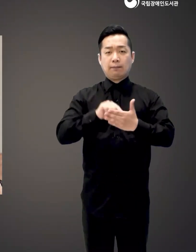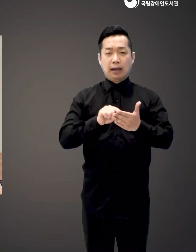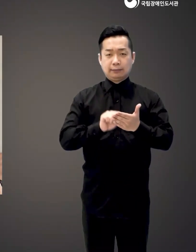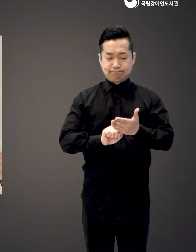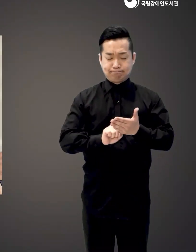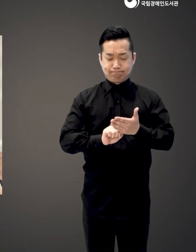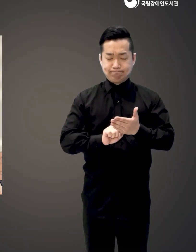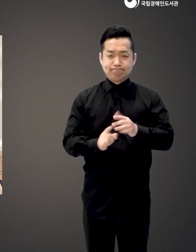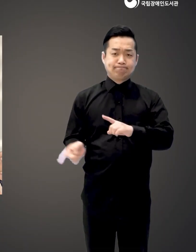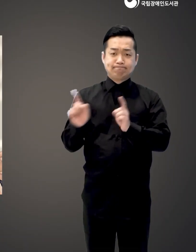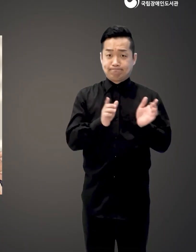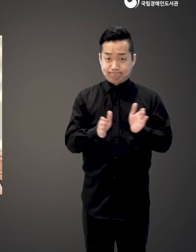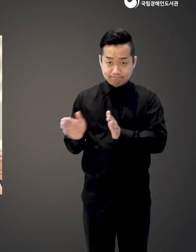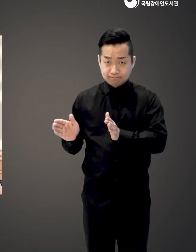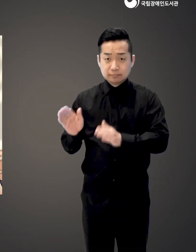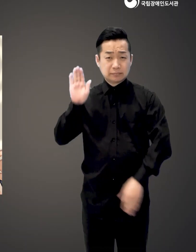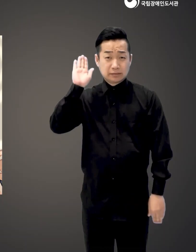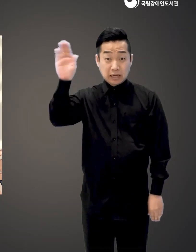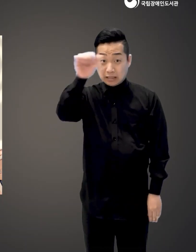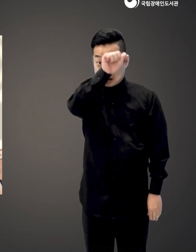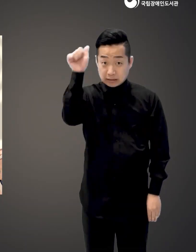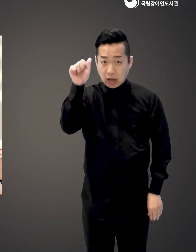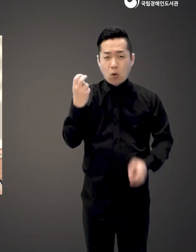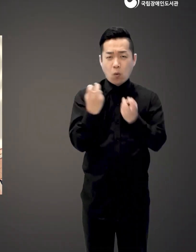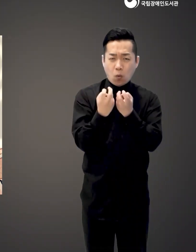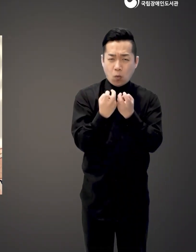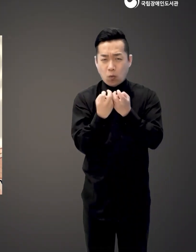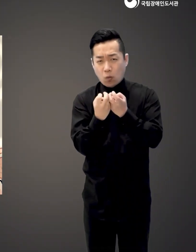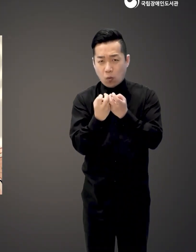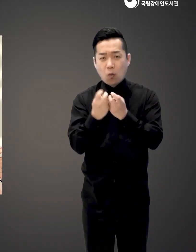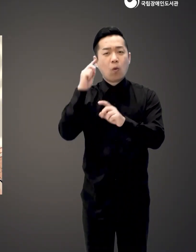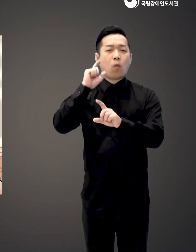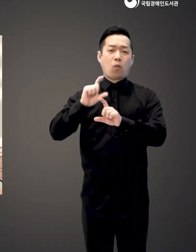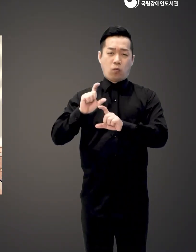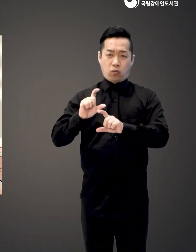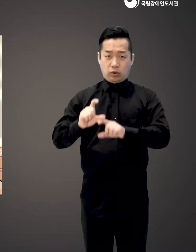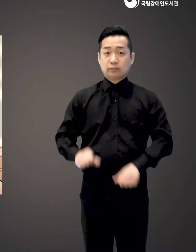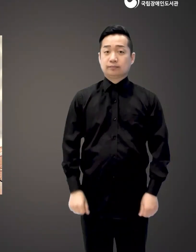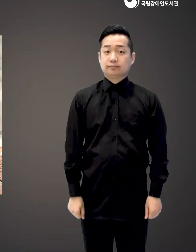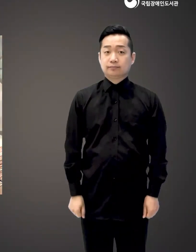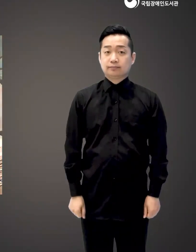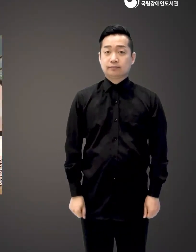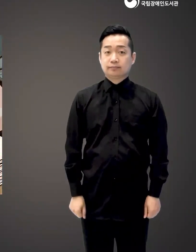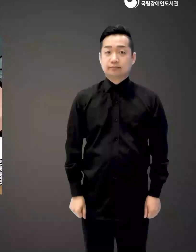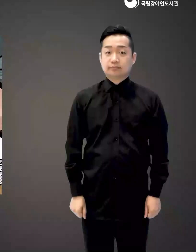마음을 다잡고 남은 시간을 잘 쓸 방법을 정리해야 했습니다.